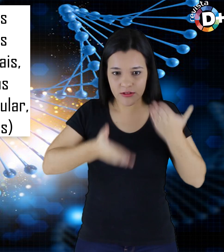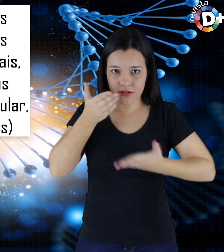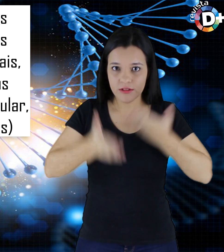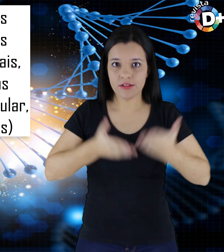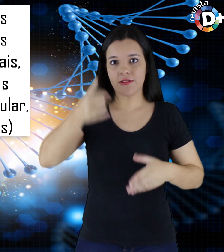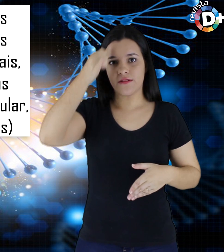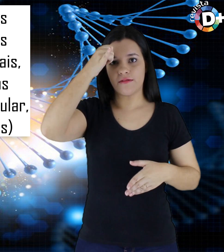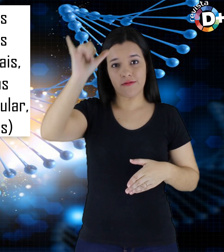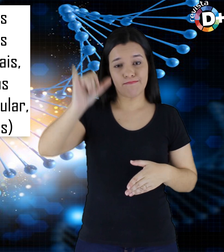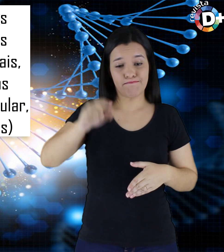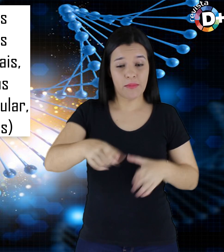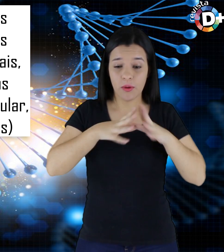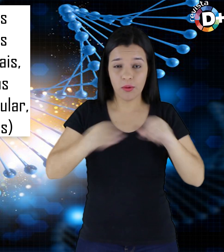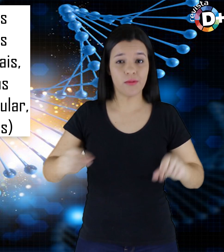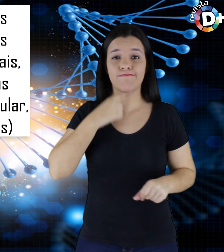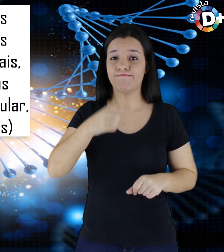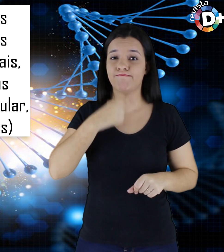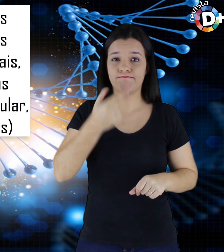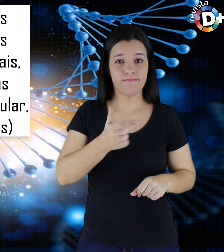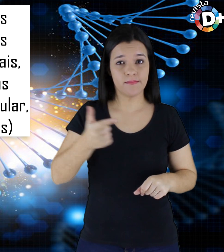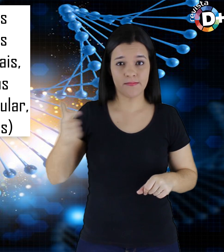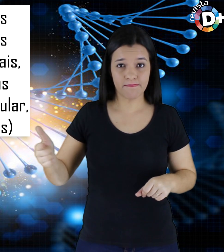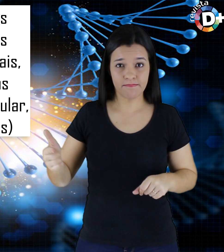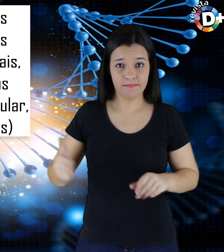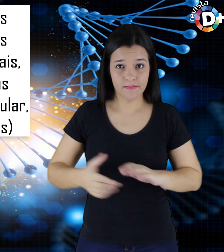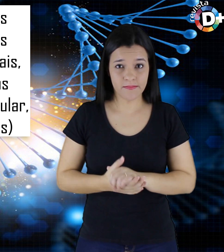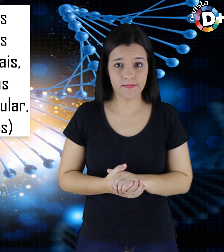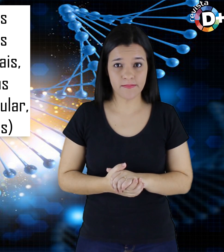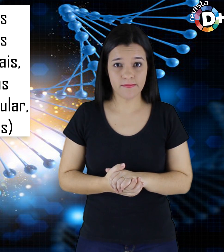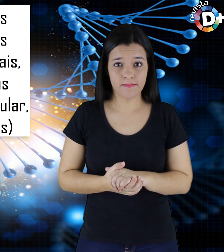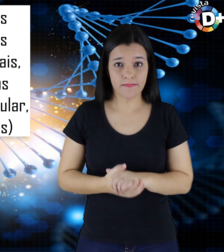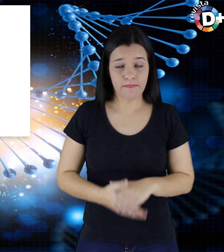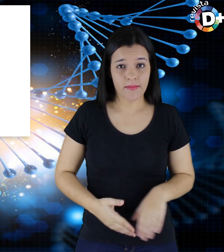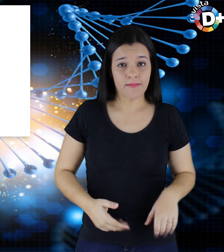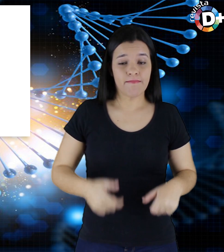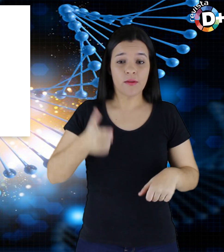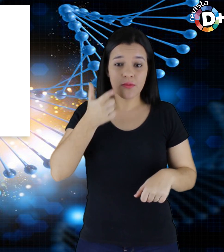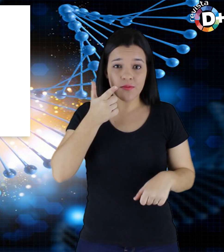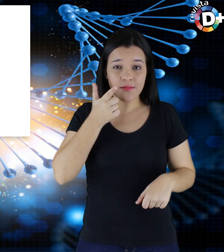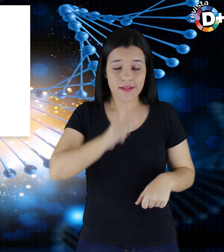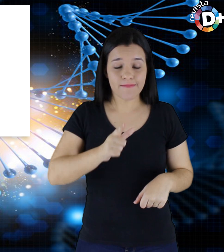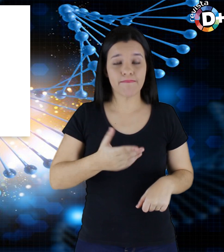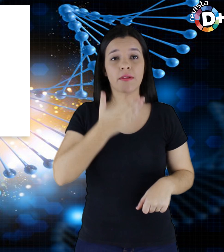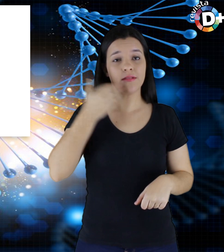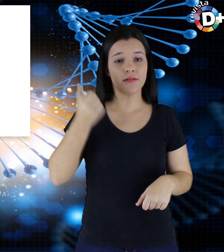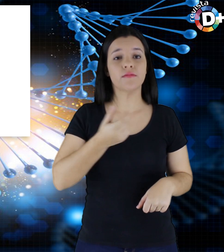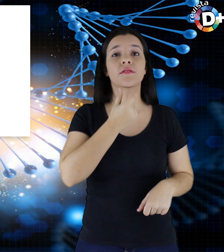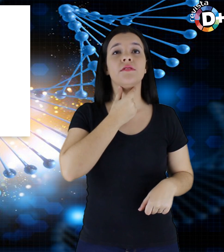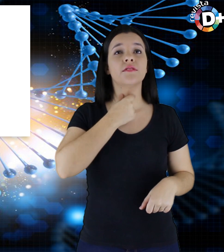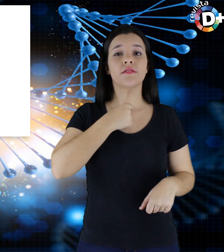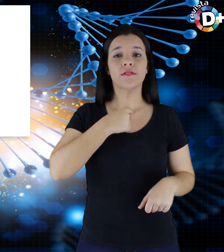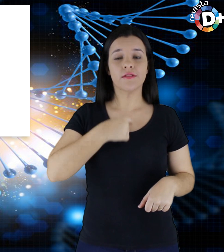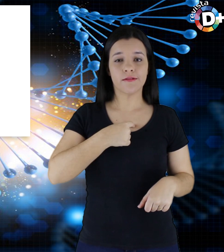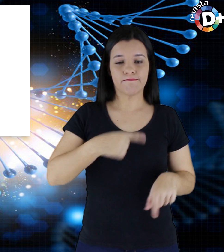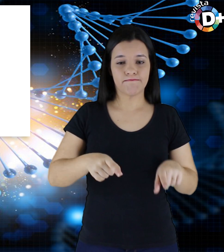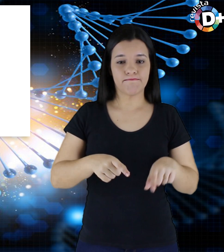Pela piora progressiva na sucção e deglutição, a necessidade de realizar